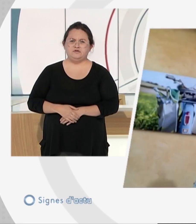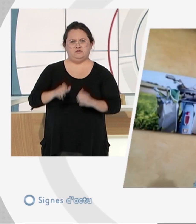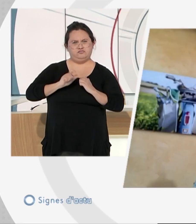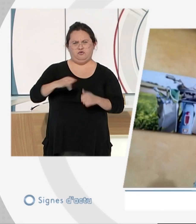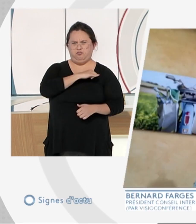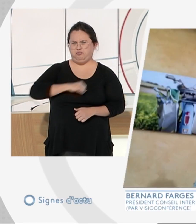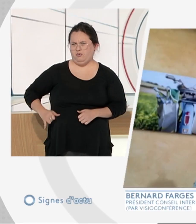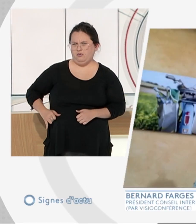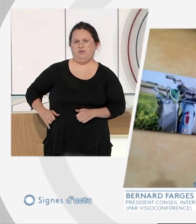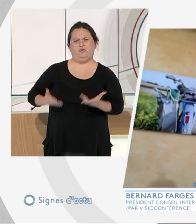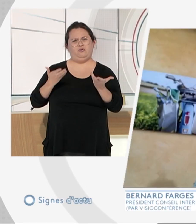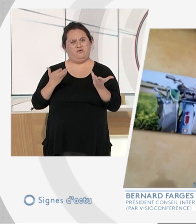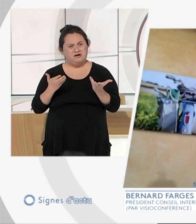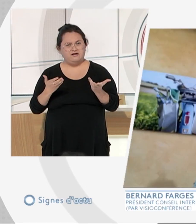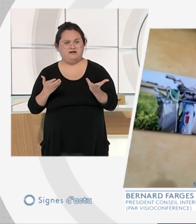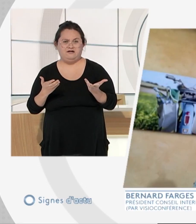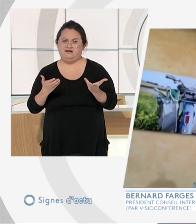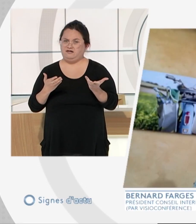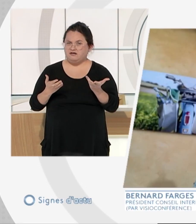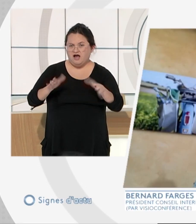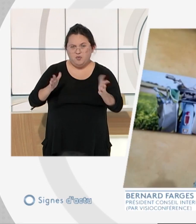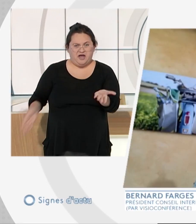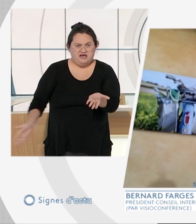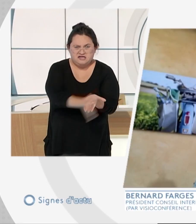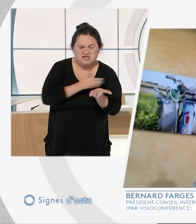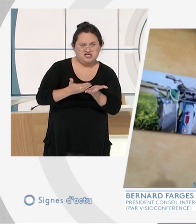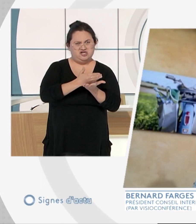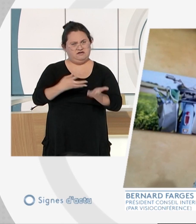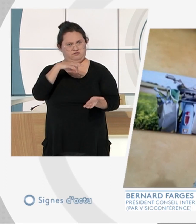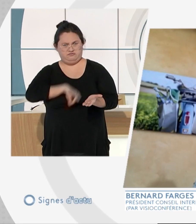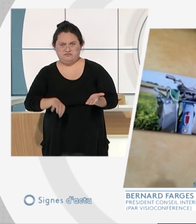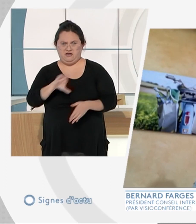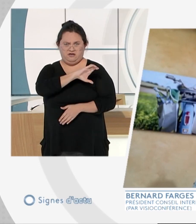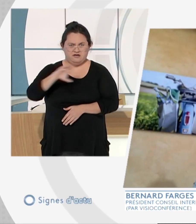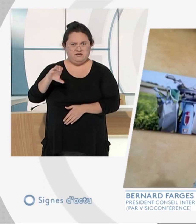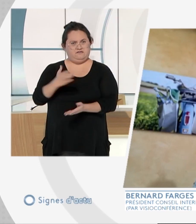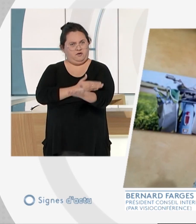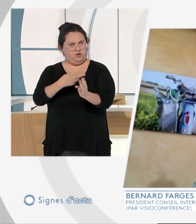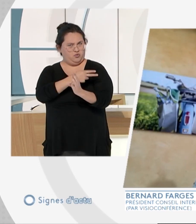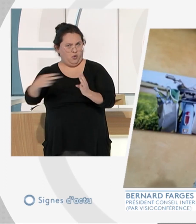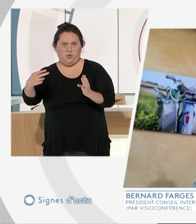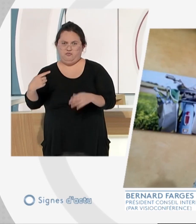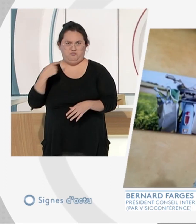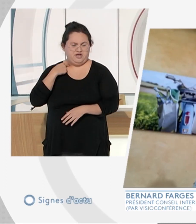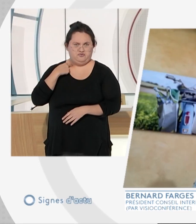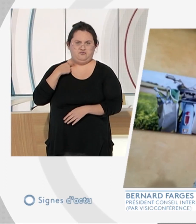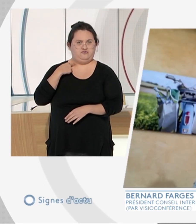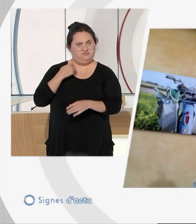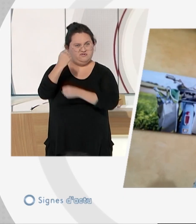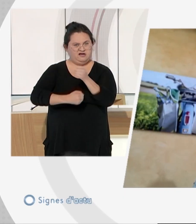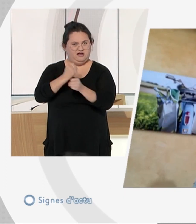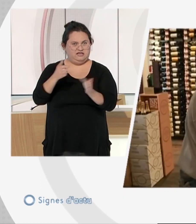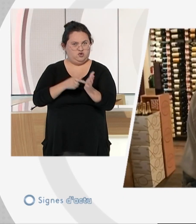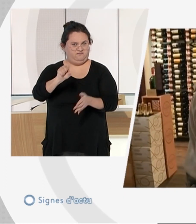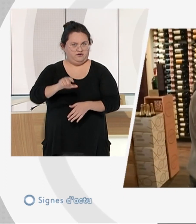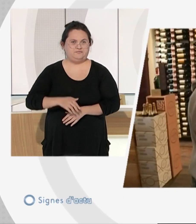impact considérable, environ 100 millions d'euros de perte de chiffre d'affaires pour la filière des vins de Bordeaux sur l'année 2020